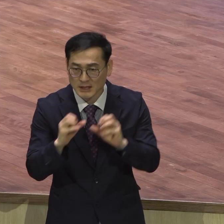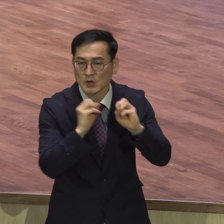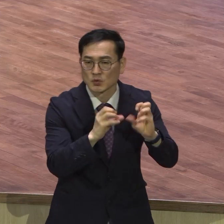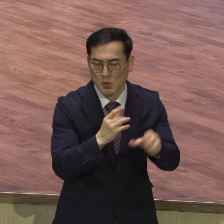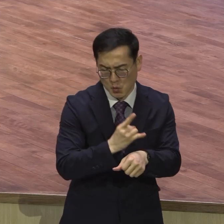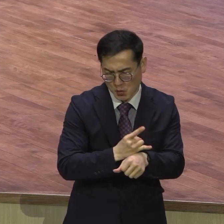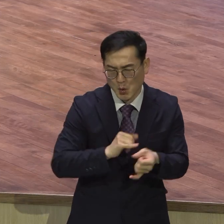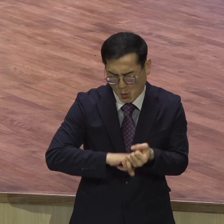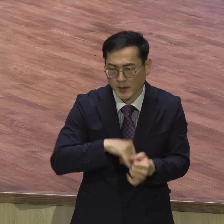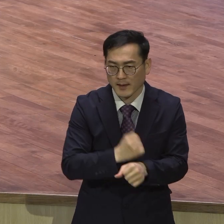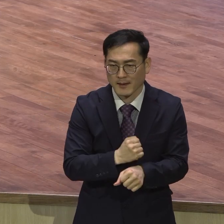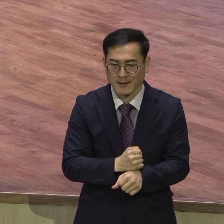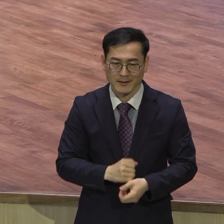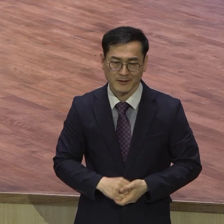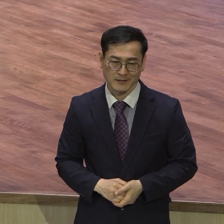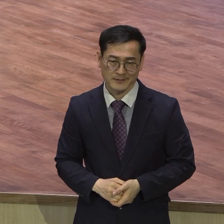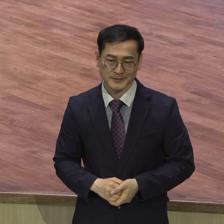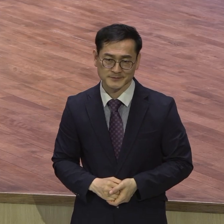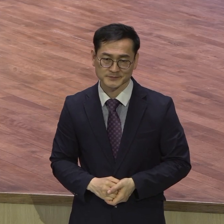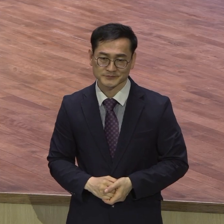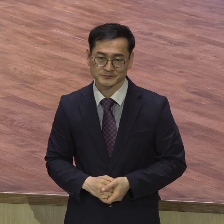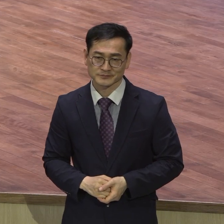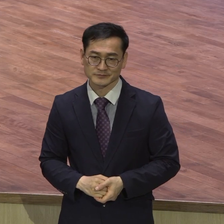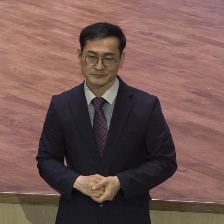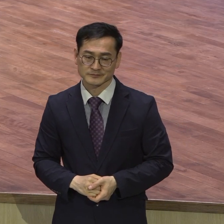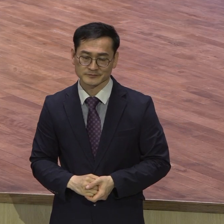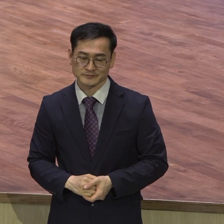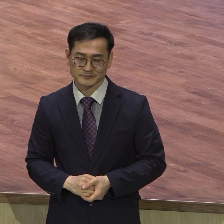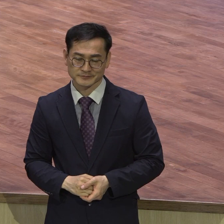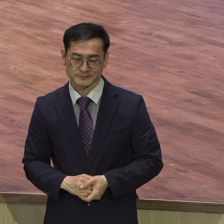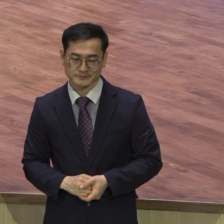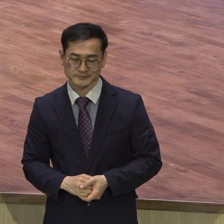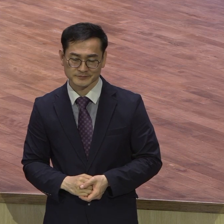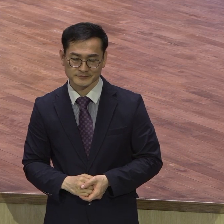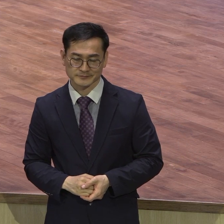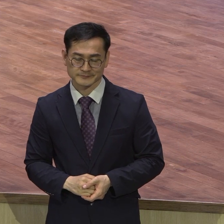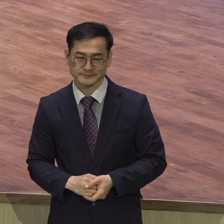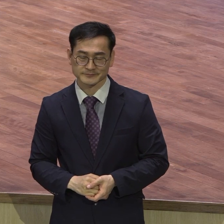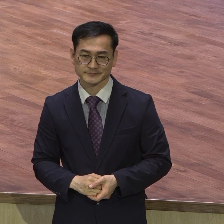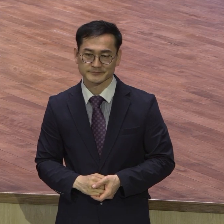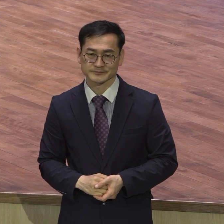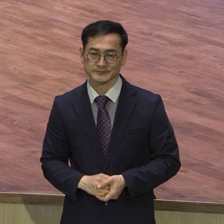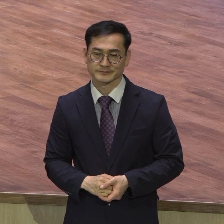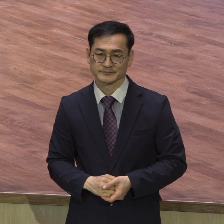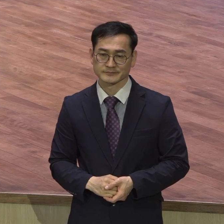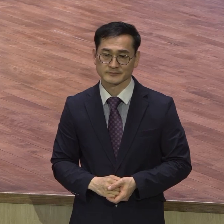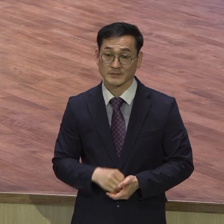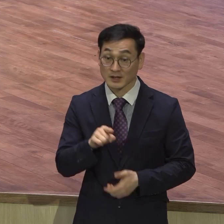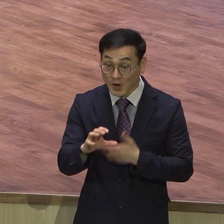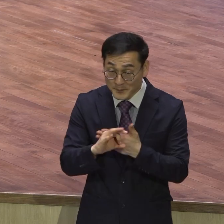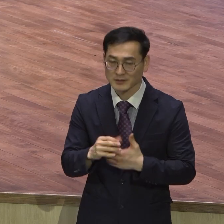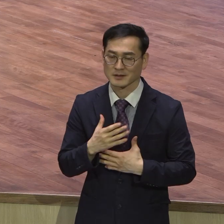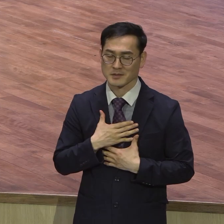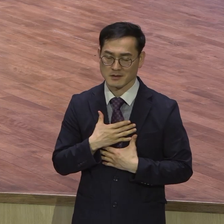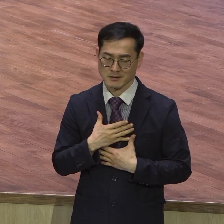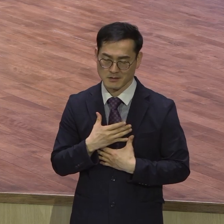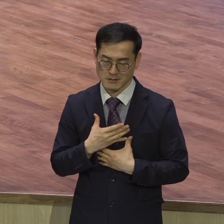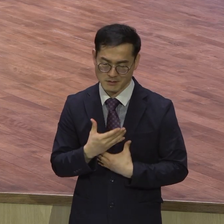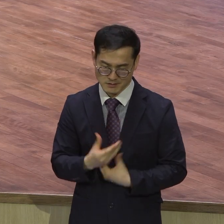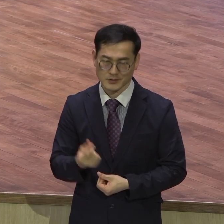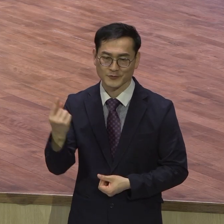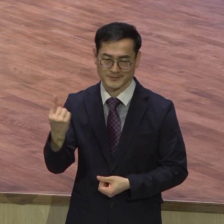그런 기준을 가지고 살아봤어요. 평안합니다. 나의 영혼 평안에 평안합니다.